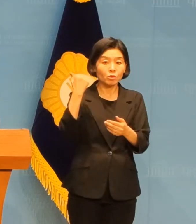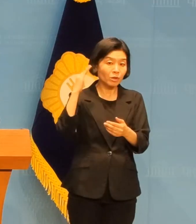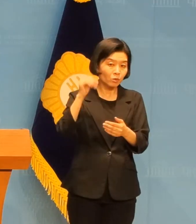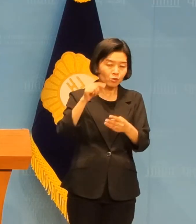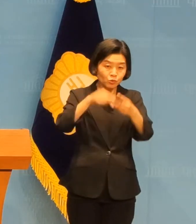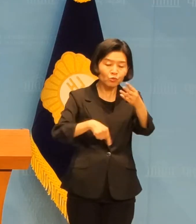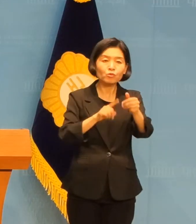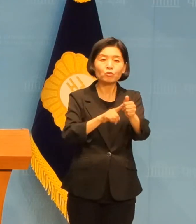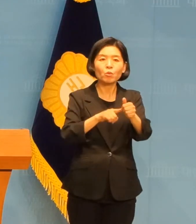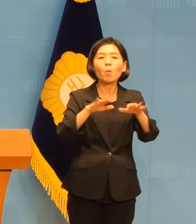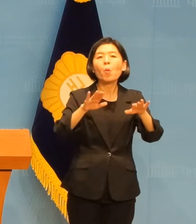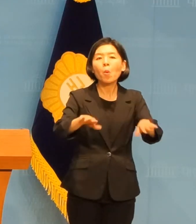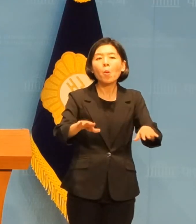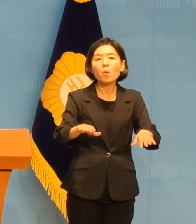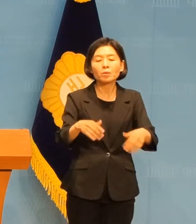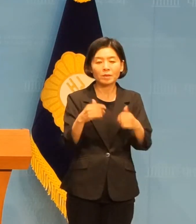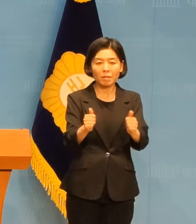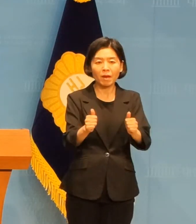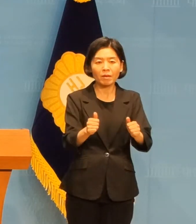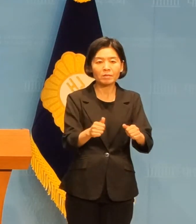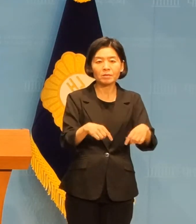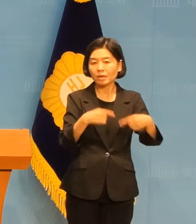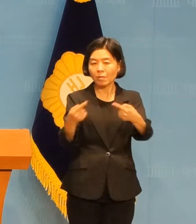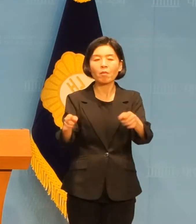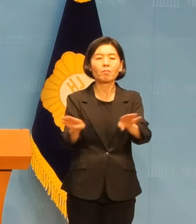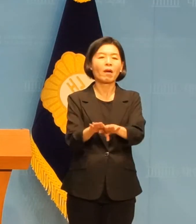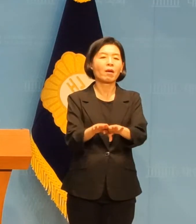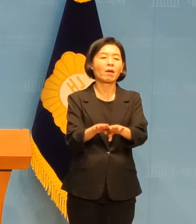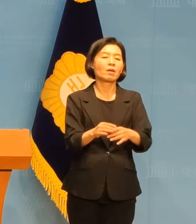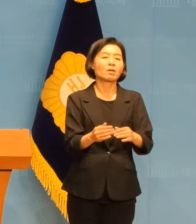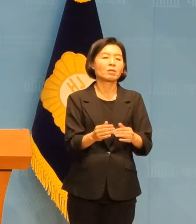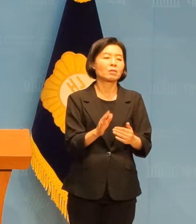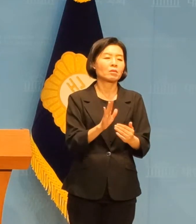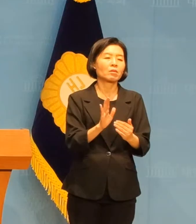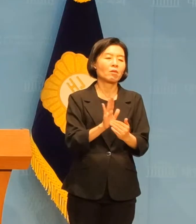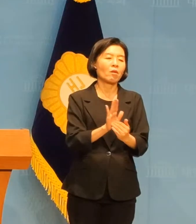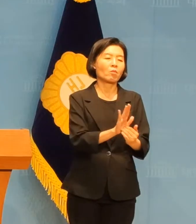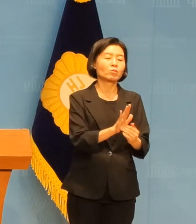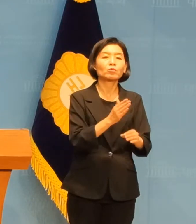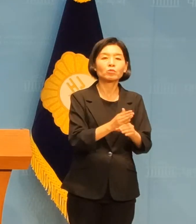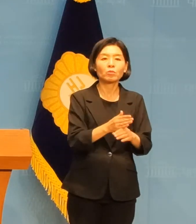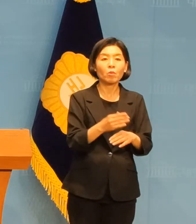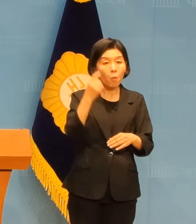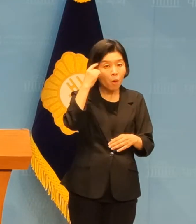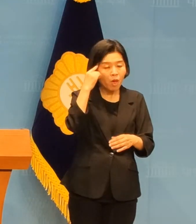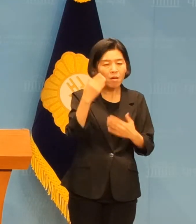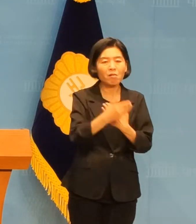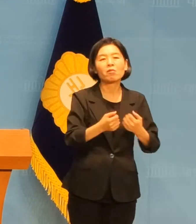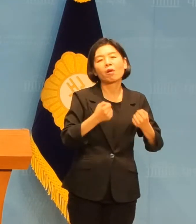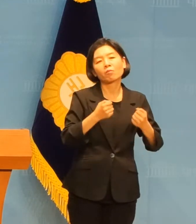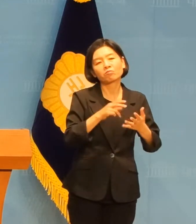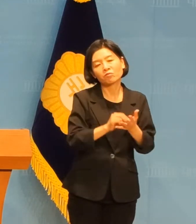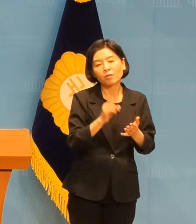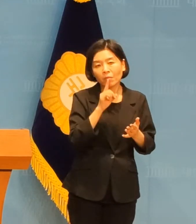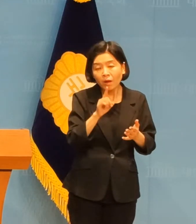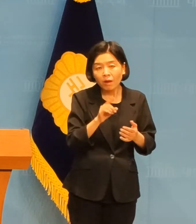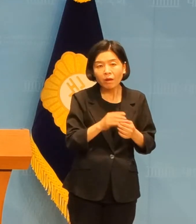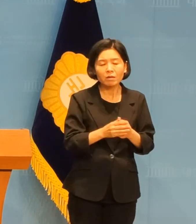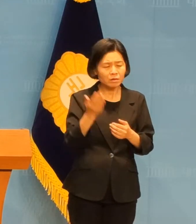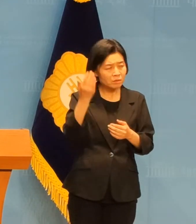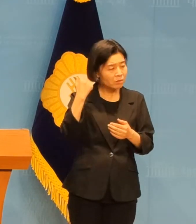열린 재판에서 또다시 재판을 거부하고 있습니다. 건강상의 이유를 들고 있습니다. 그러나 지난